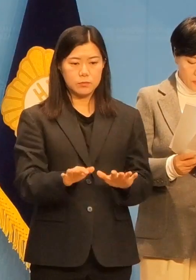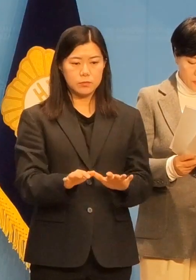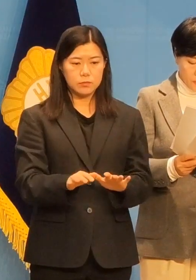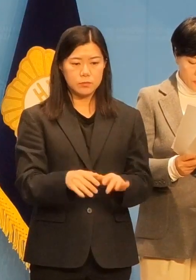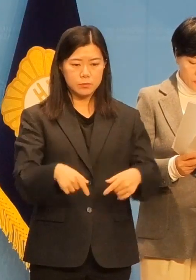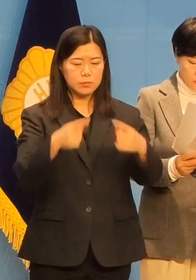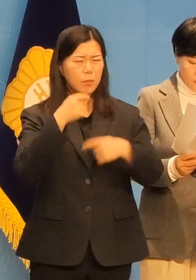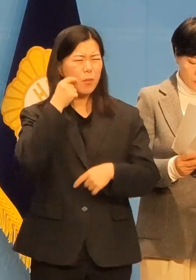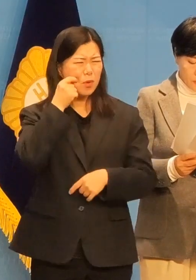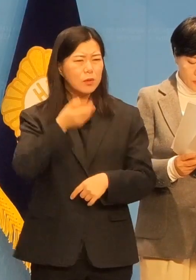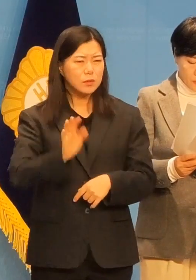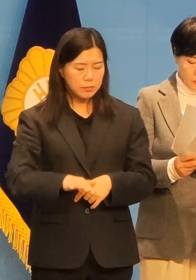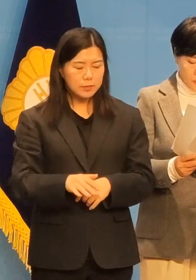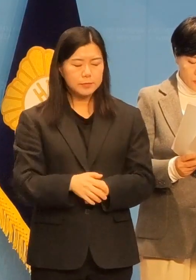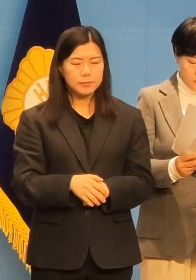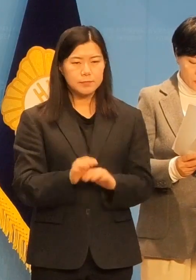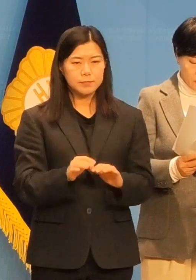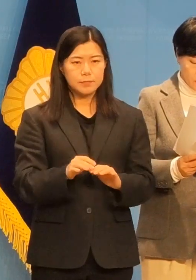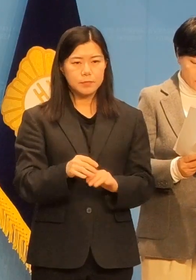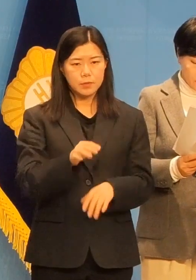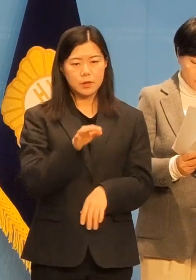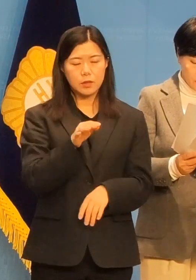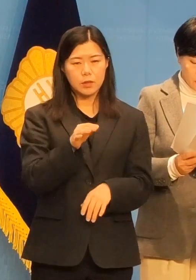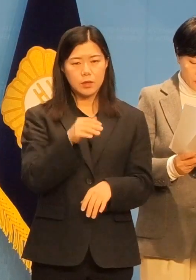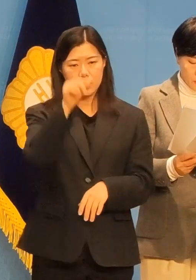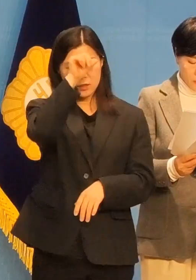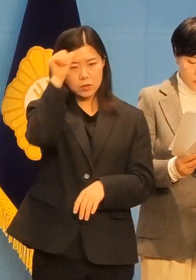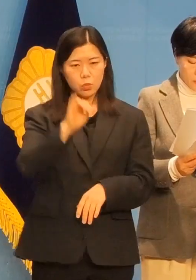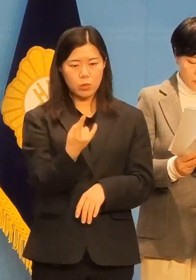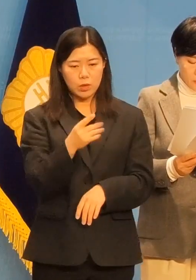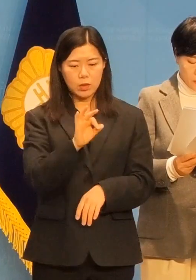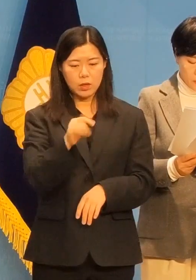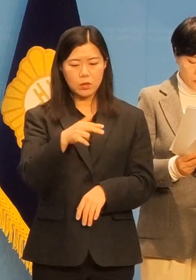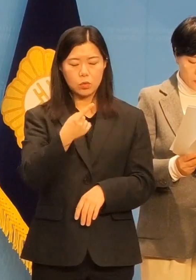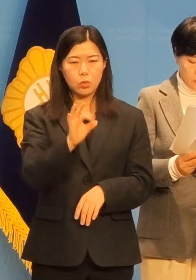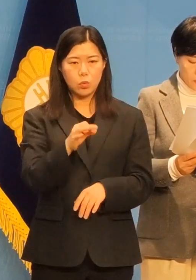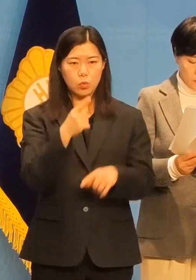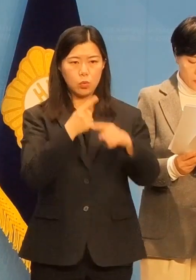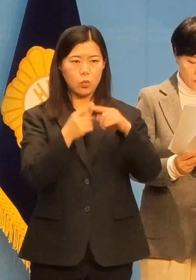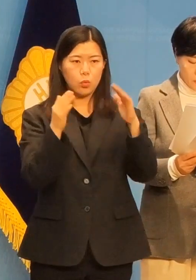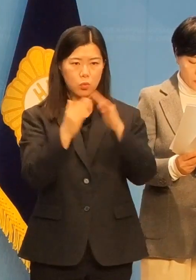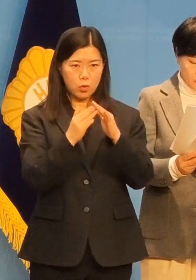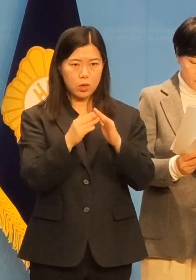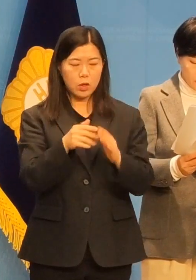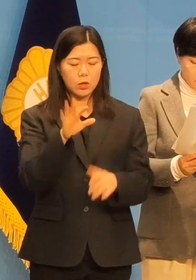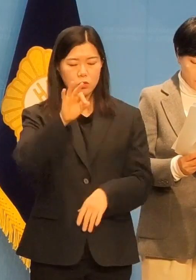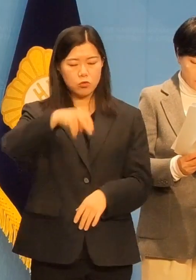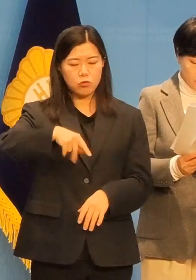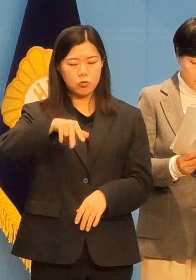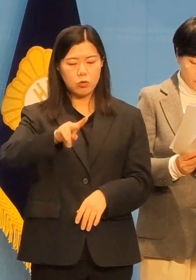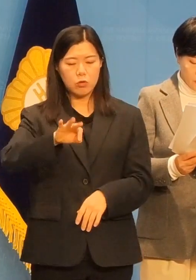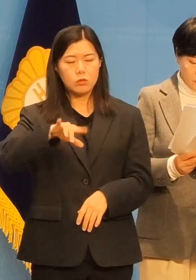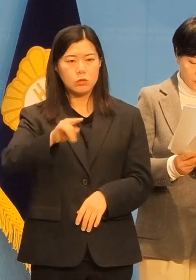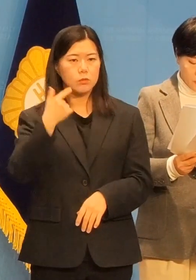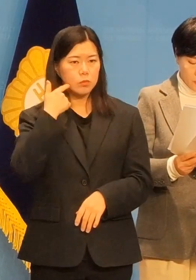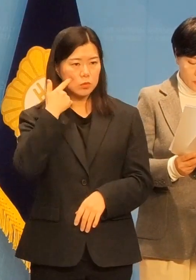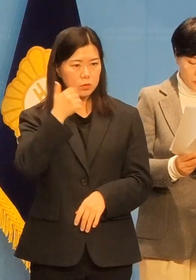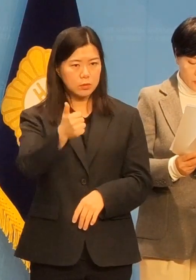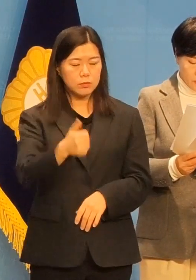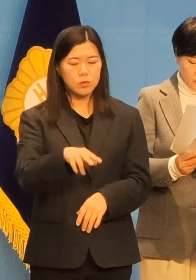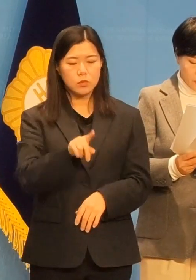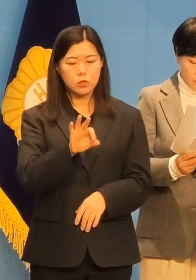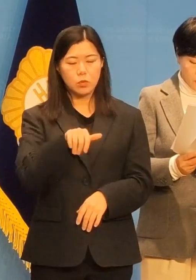참석을 못하셨습니다만 예수교 장로의 안동교회 원로 목사이신 유경재 목사님, 그리고